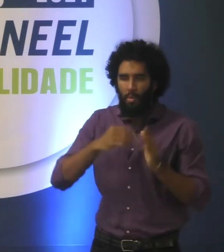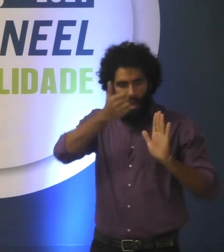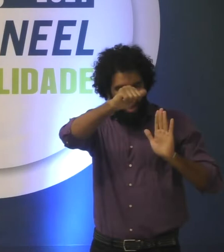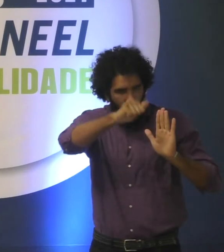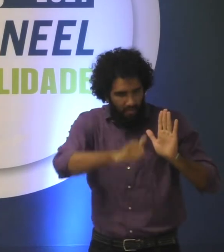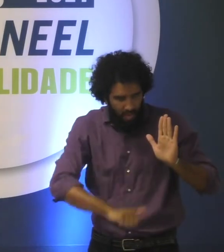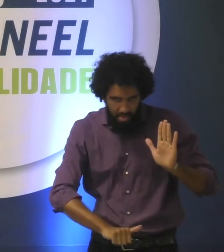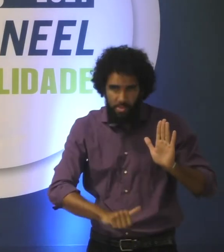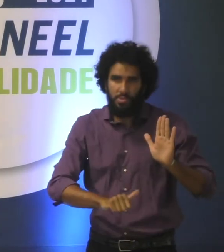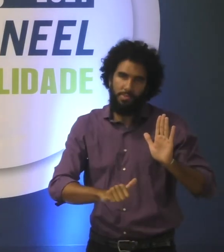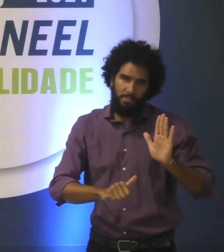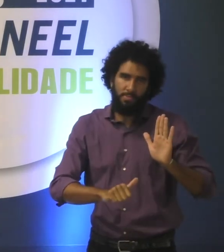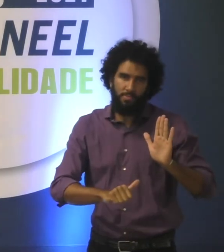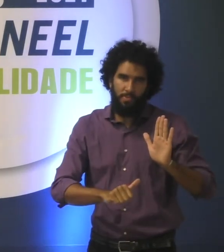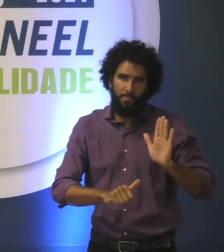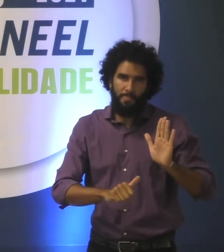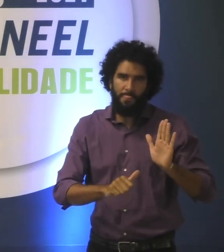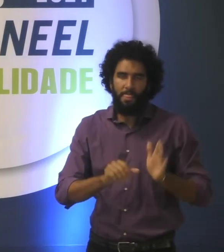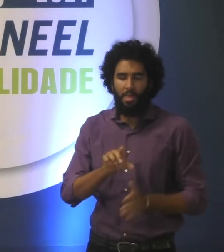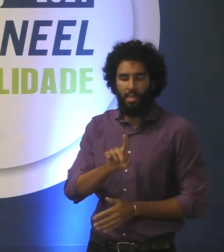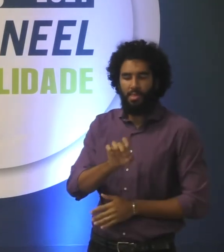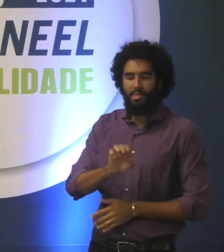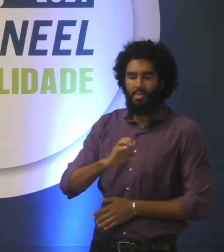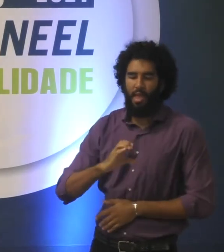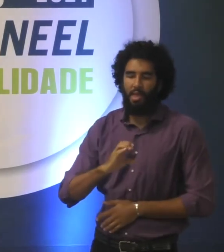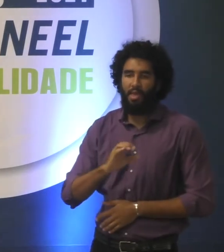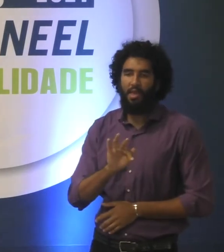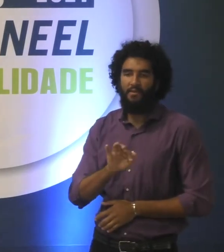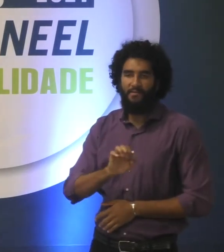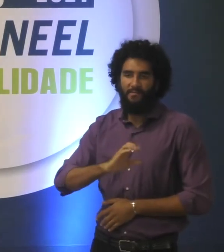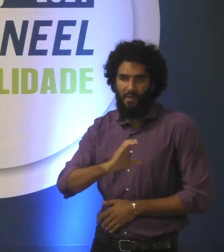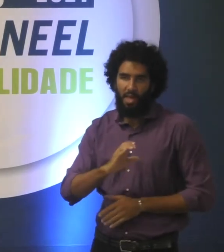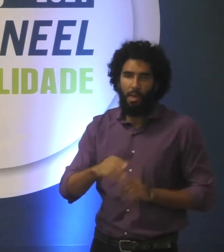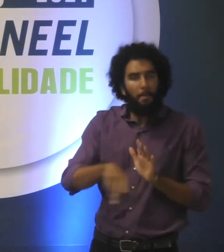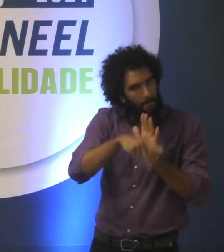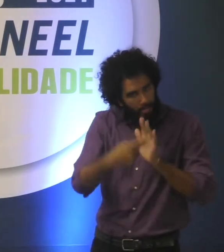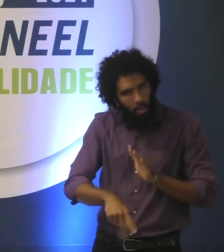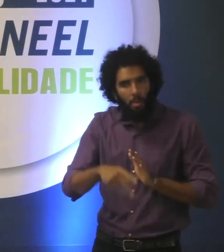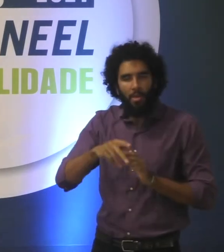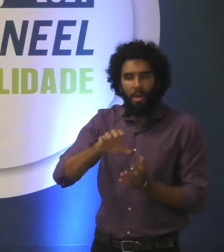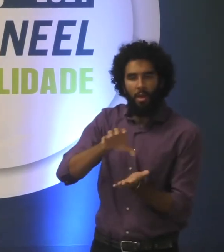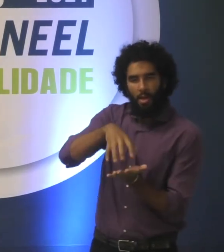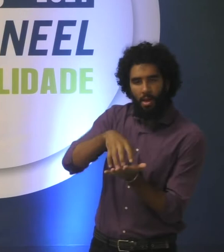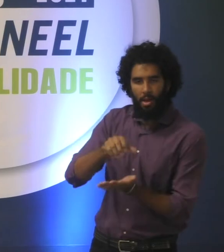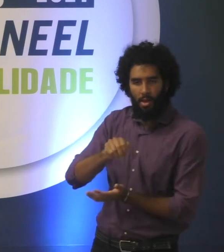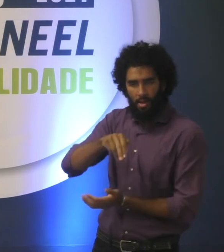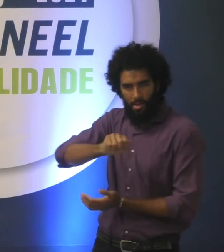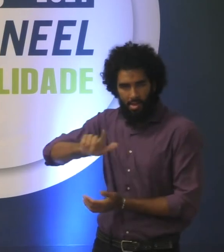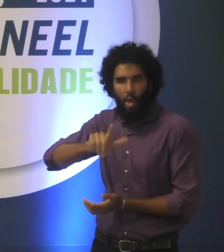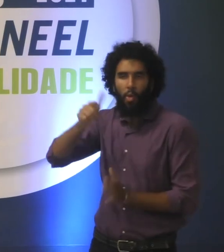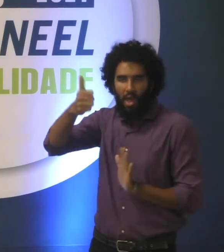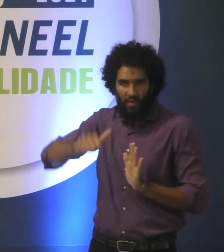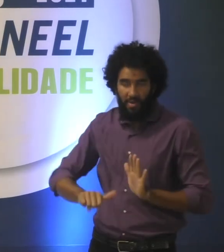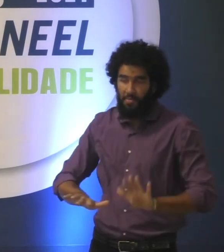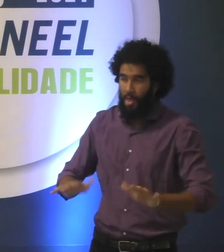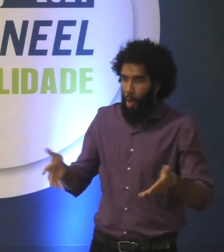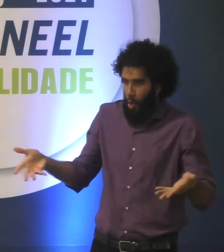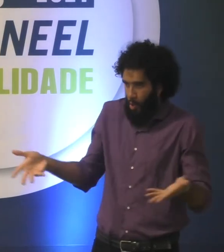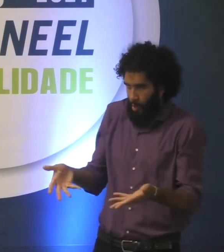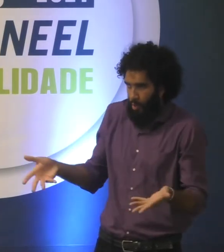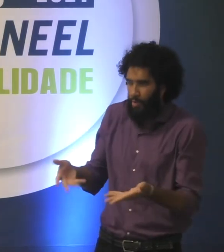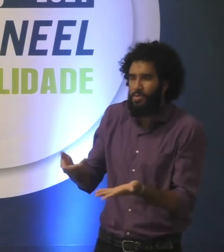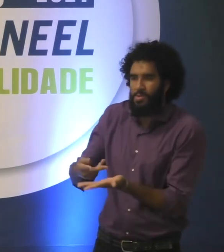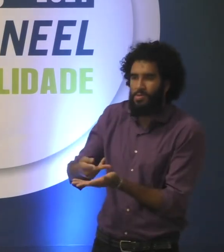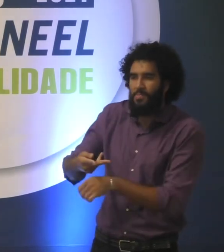indicadores de continuidade DEC e FEC, que são apurados pela ANEEL. Mas hoje aqui nós iremos premiar as distribuidoras